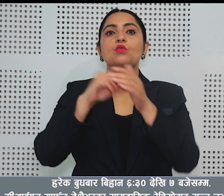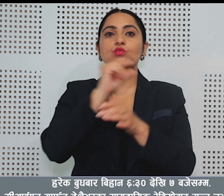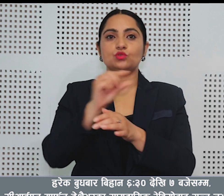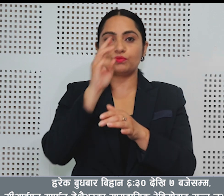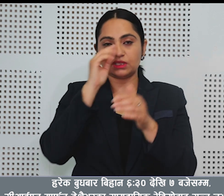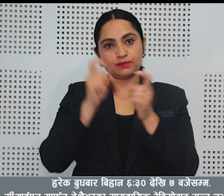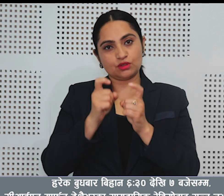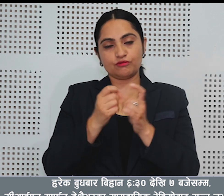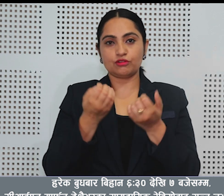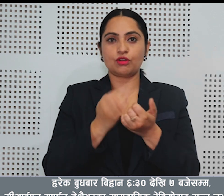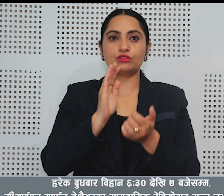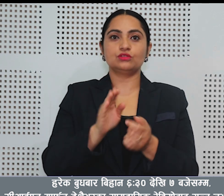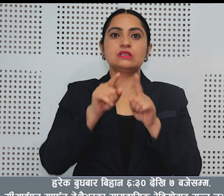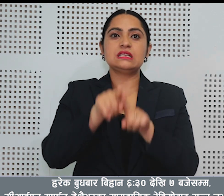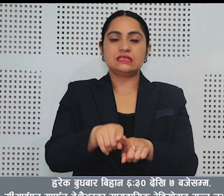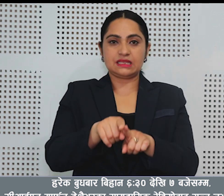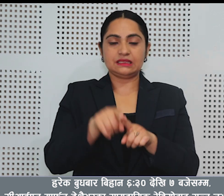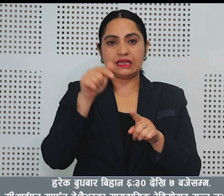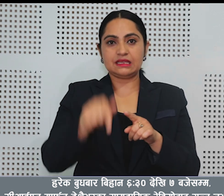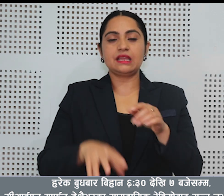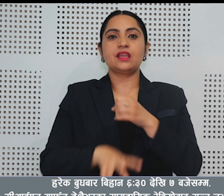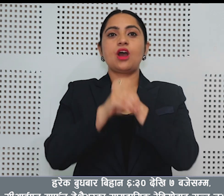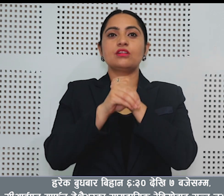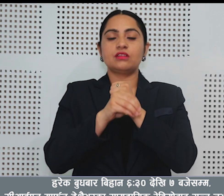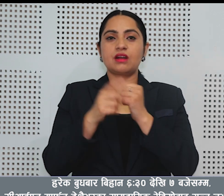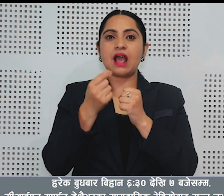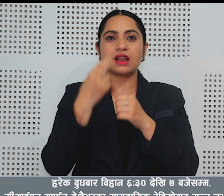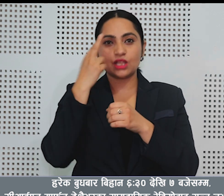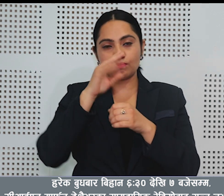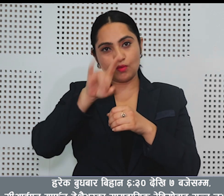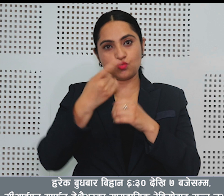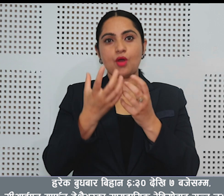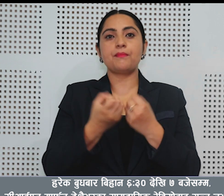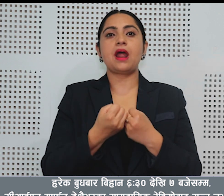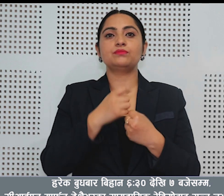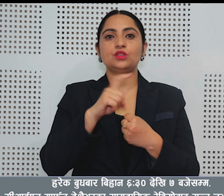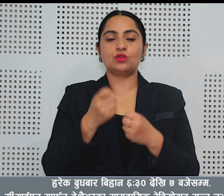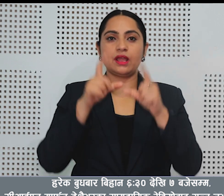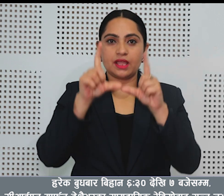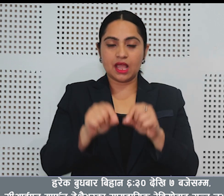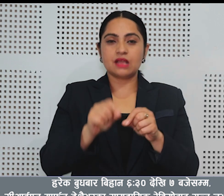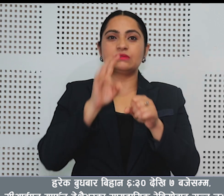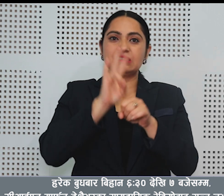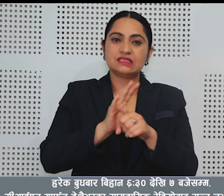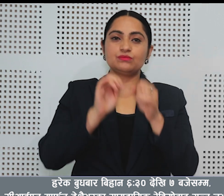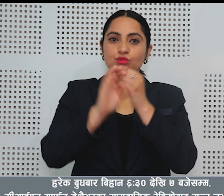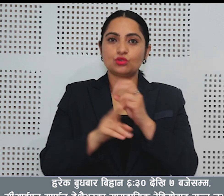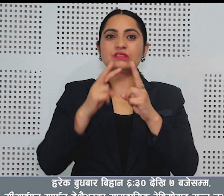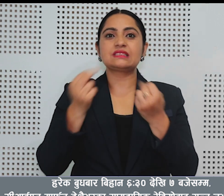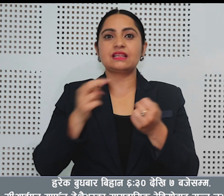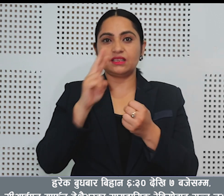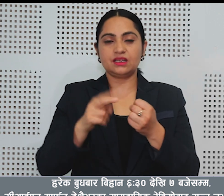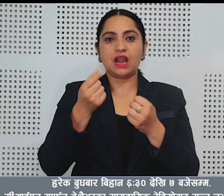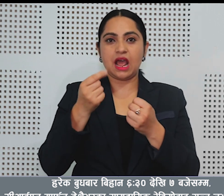सवालमा छलफल गर्नेछौँ। साथै यही अन्तर्गत आर्थिक रूपमा पुनः प्राप्तिका लागि आवश्यक सिप, स्रोत, साधन